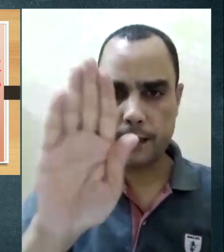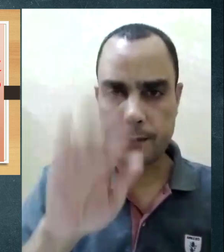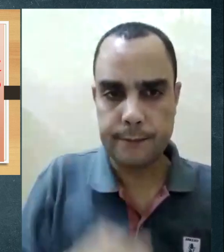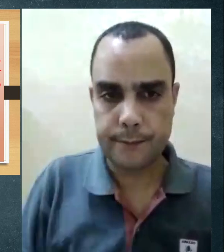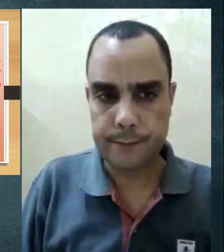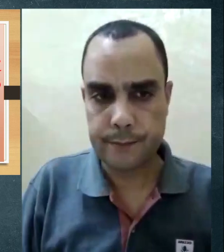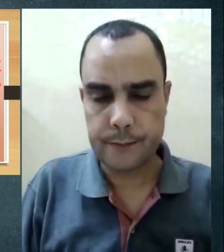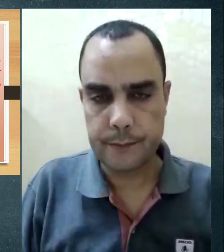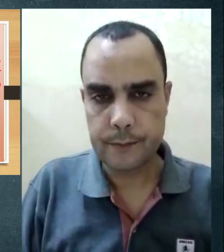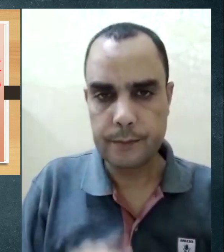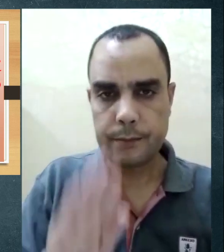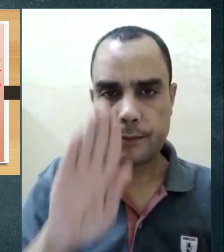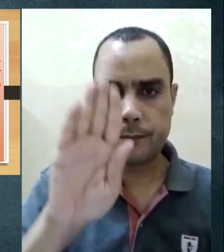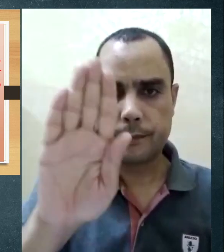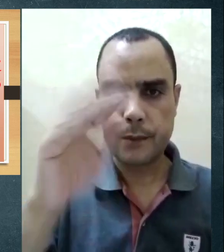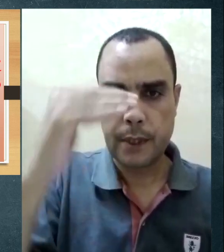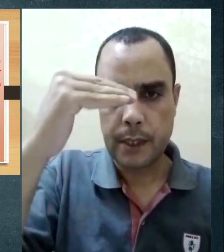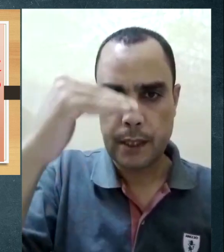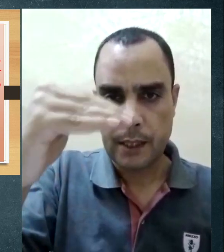جناس،